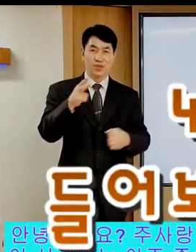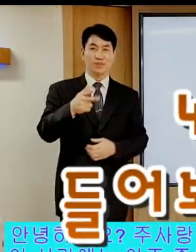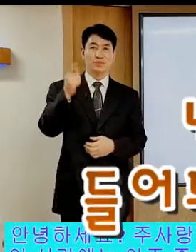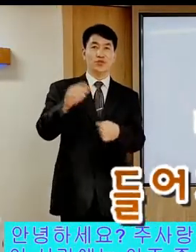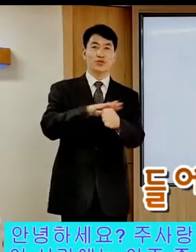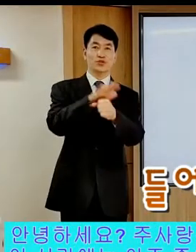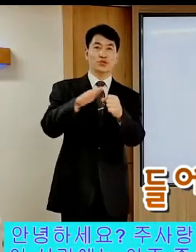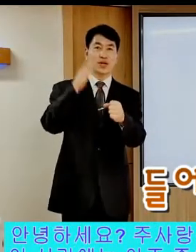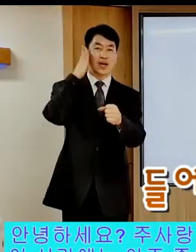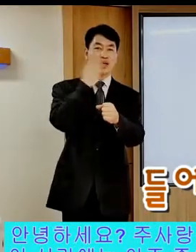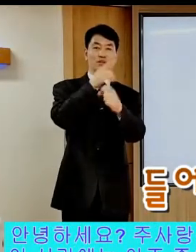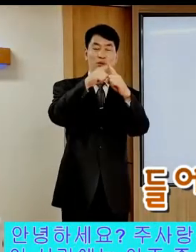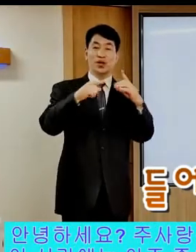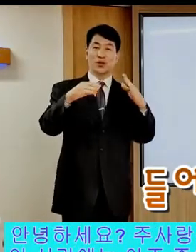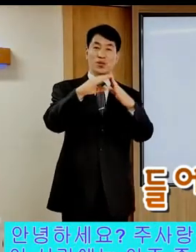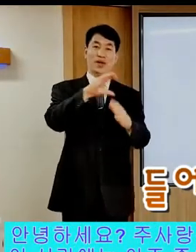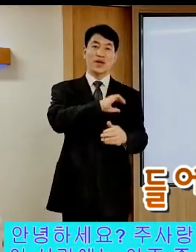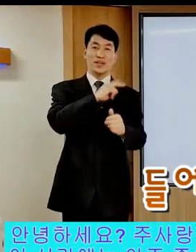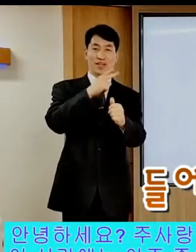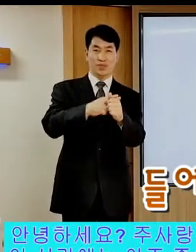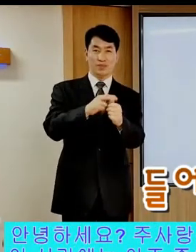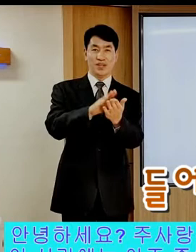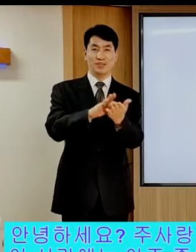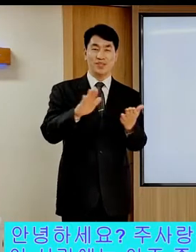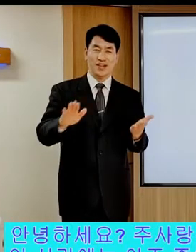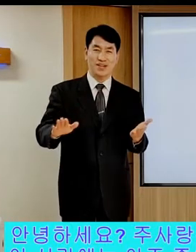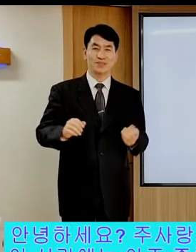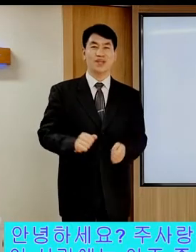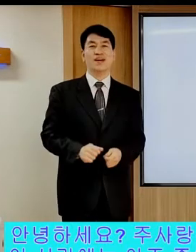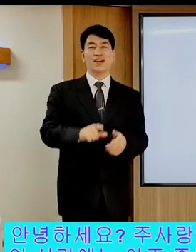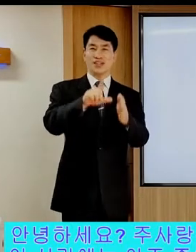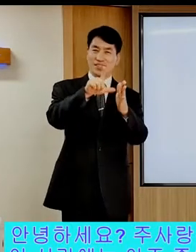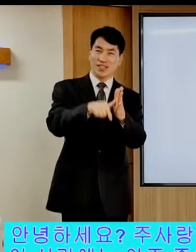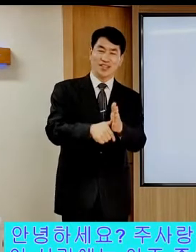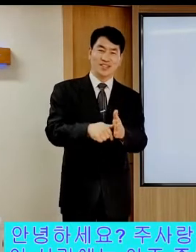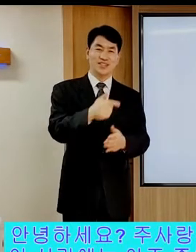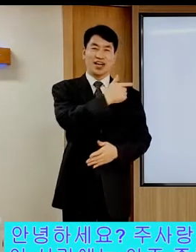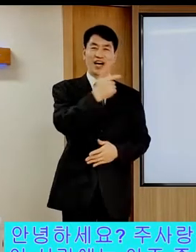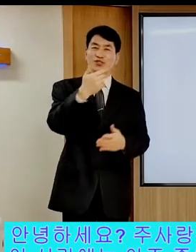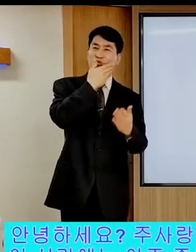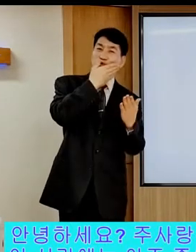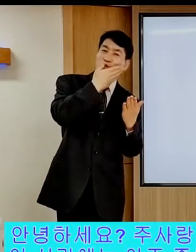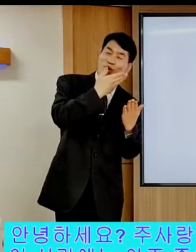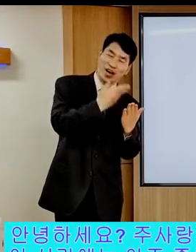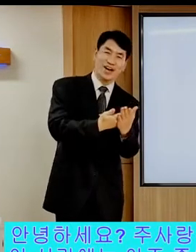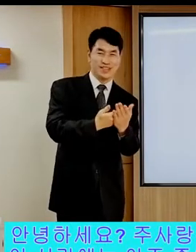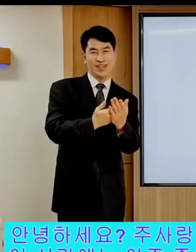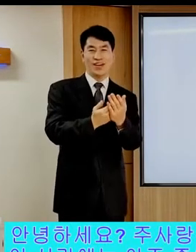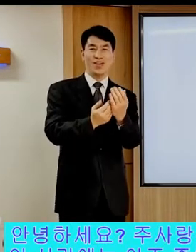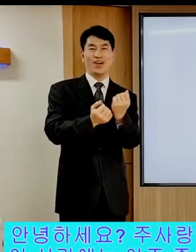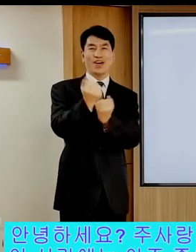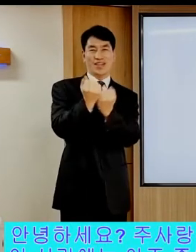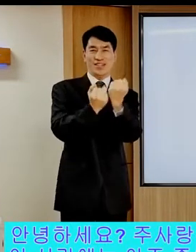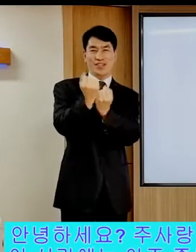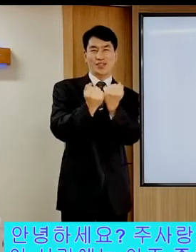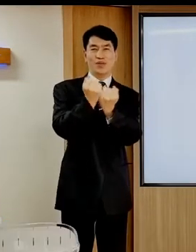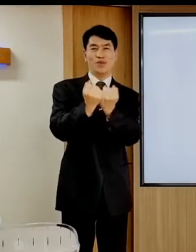안녕하세요. 주선아 농화교회 김영필입니다. 이 시간에는 아주 중요한 설명을